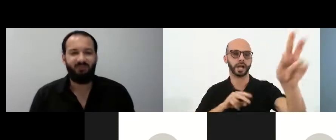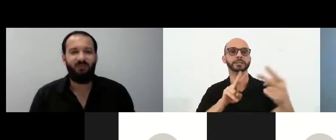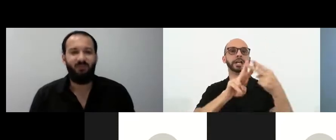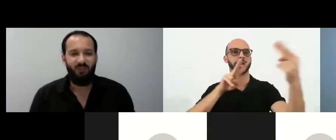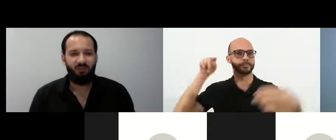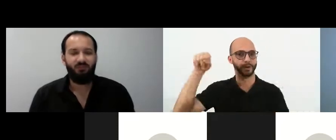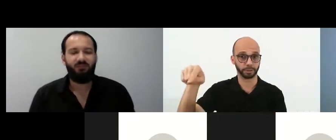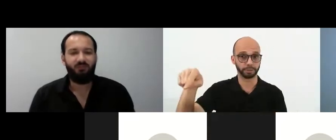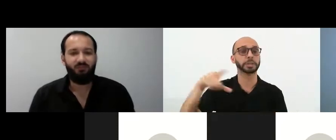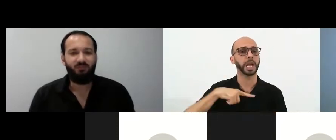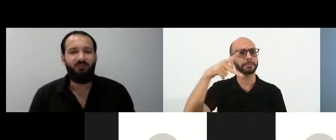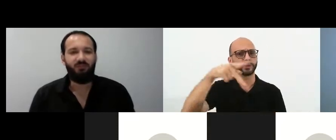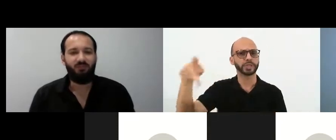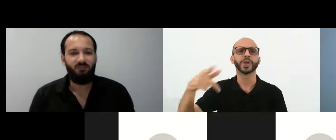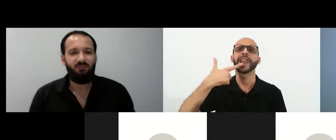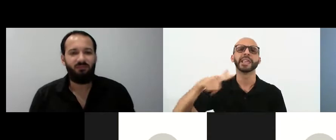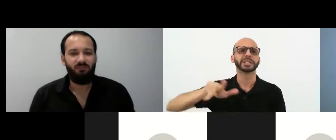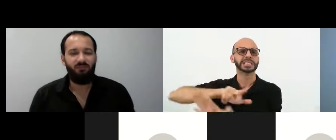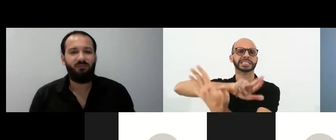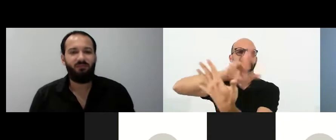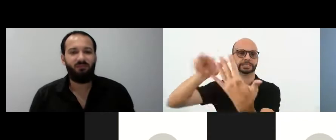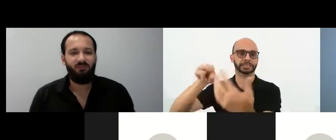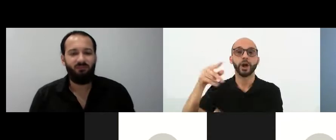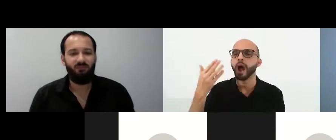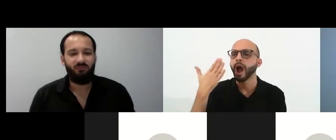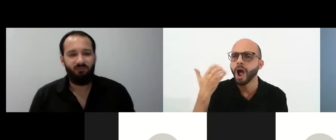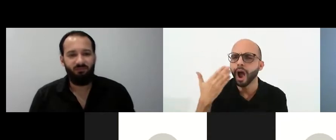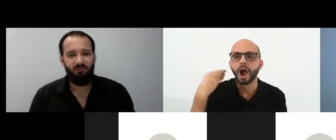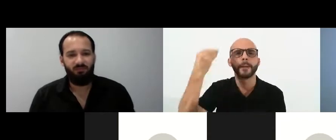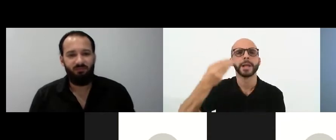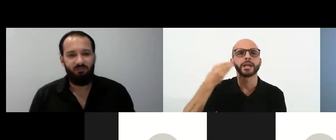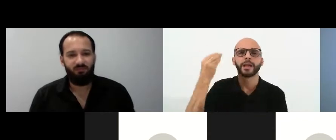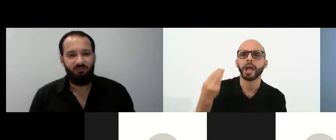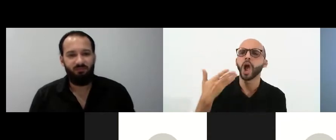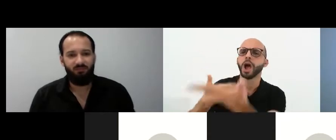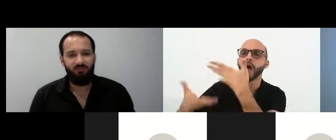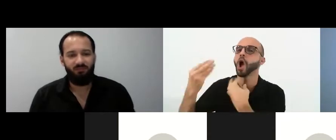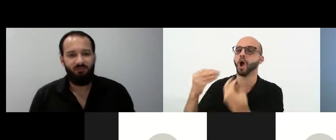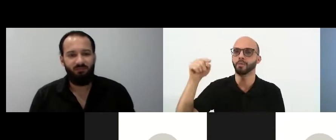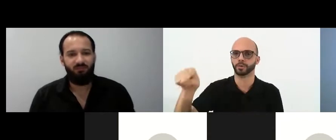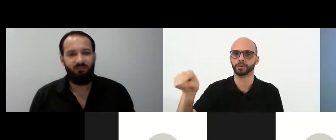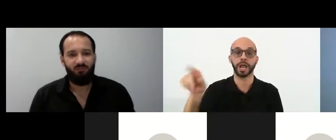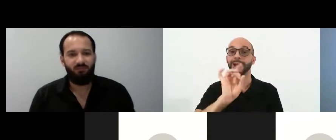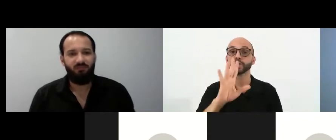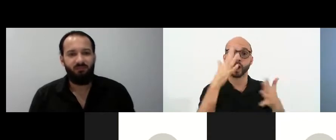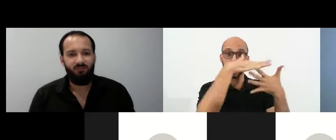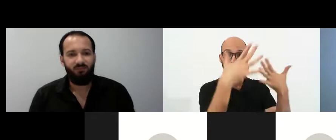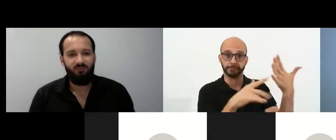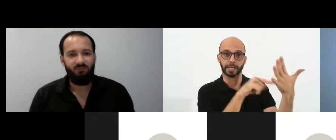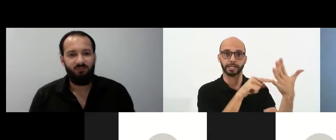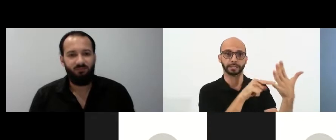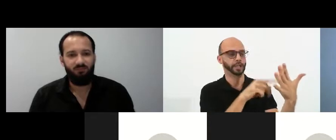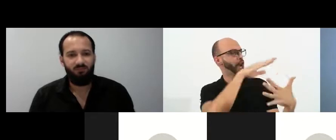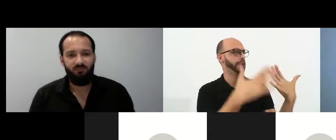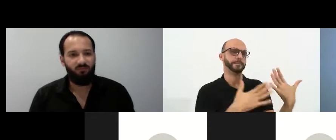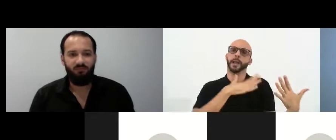estão utilizando para o ensino à distância e ensino remoto também. Vários professores de idiomas, olhar qual que